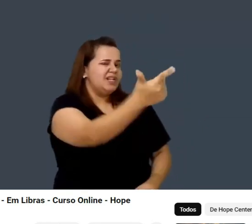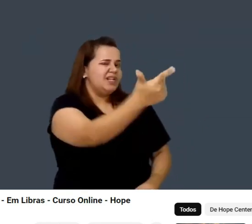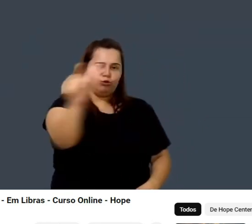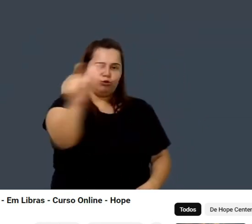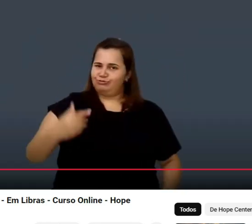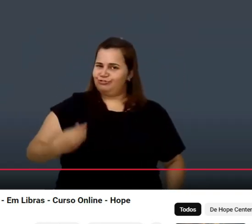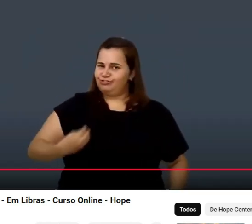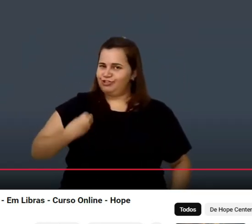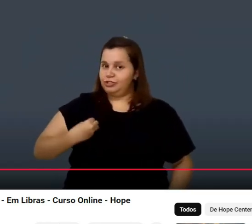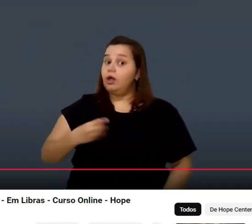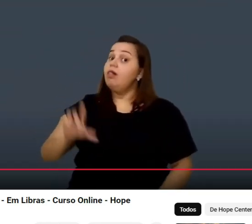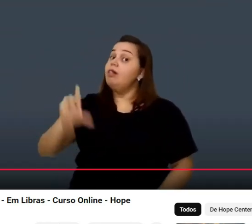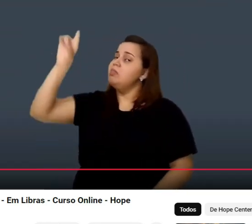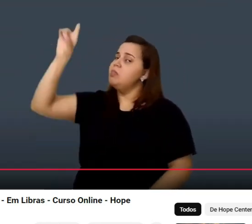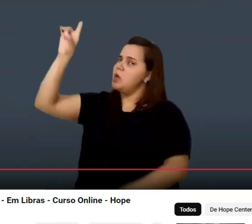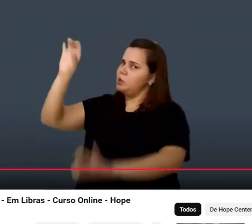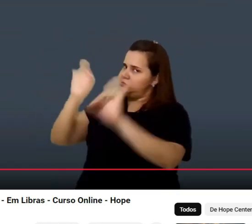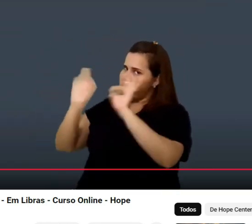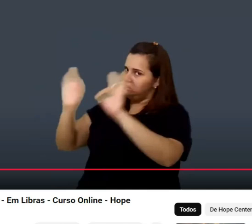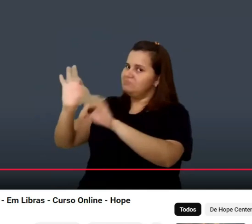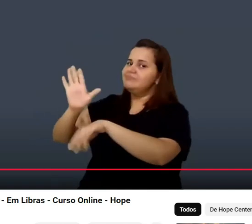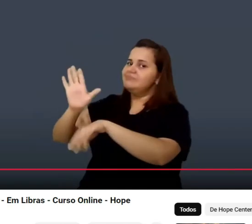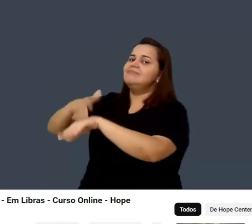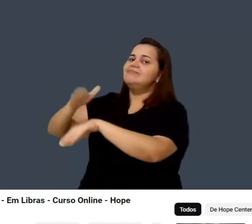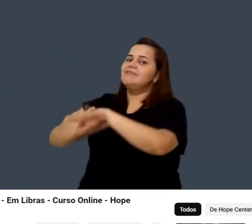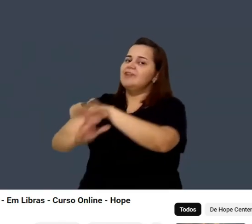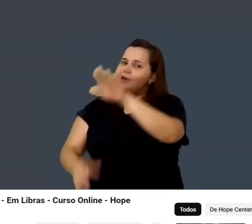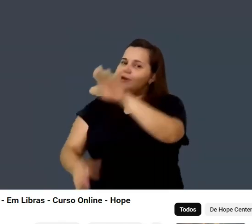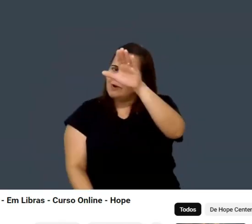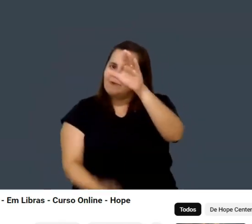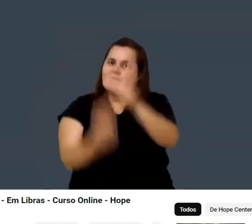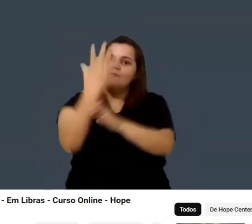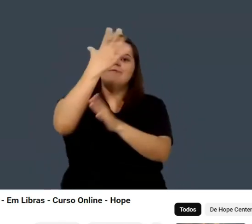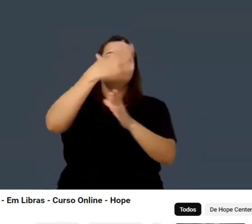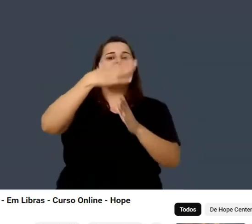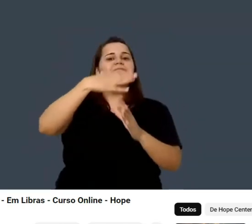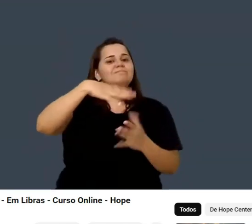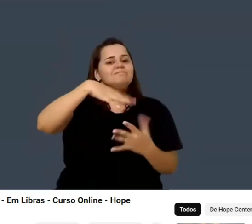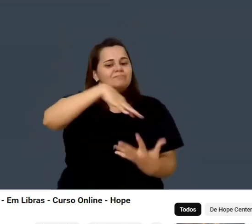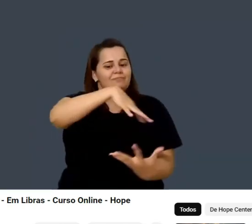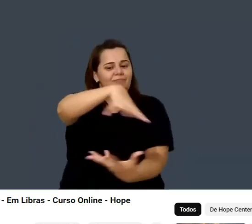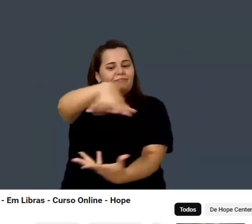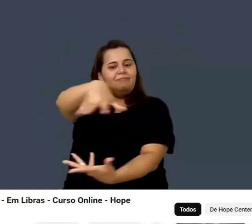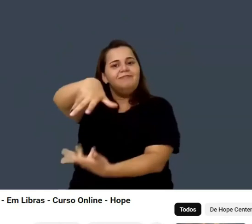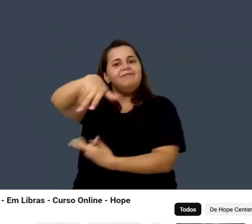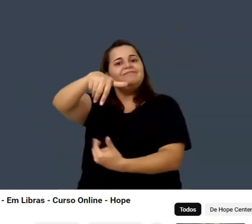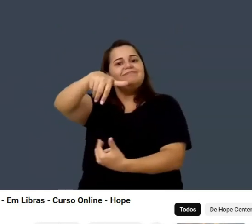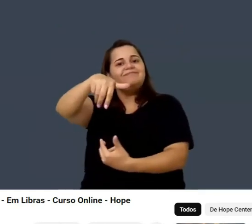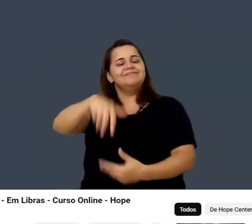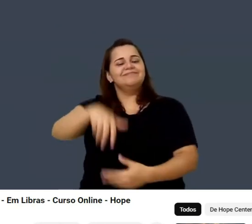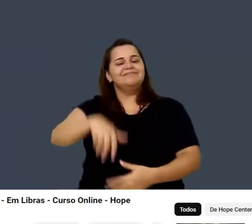o homem não cria nada. Foi Deus que criou todas as coisas pelas suas próprias